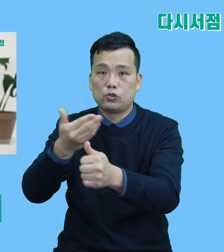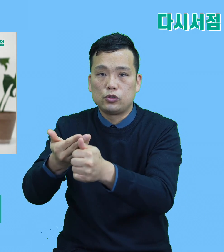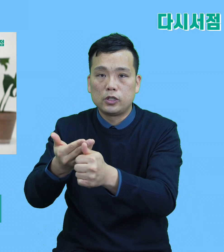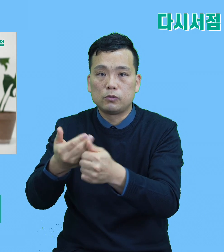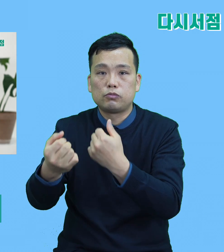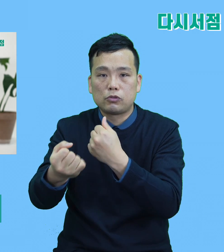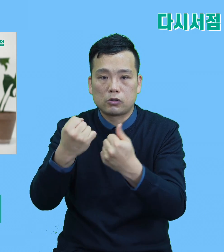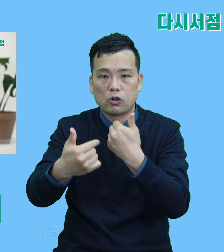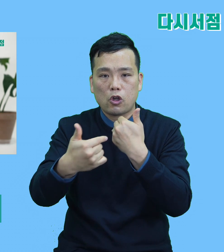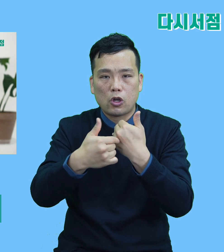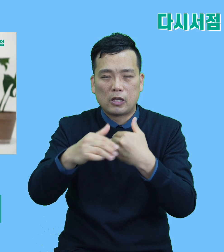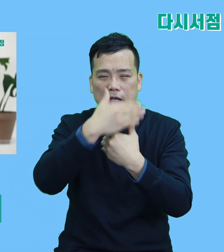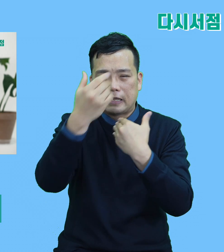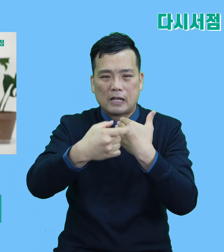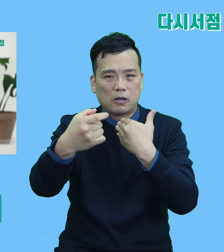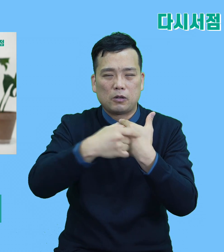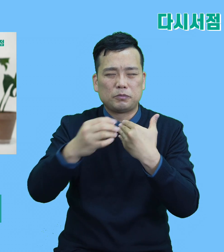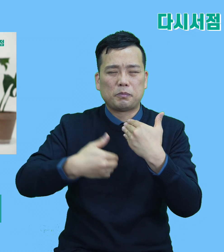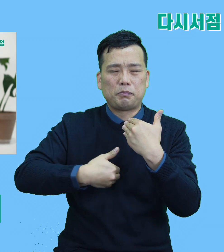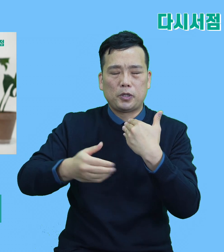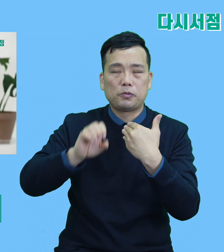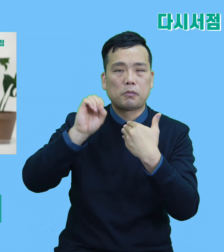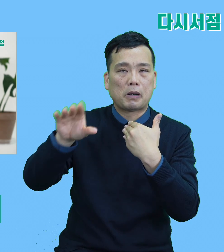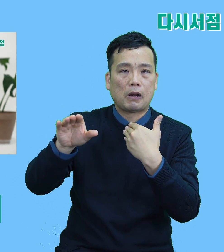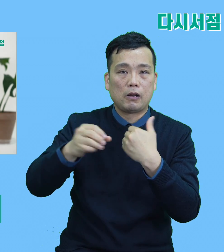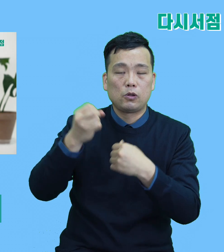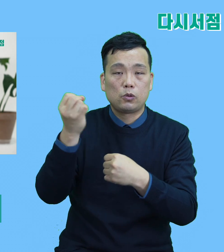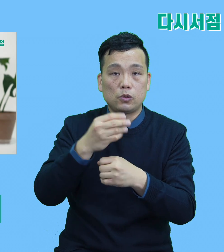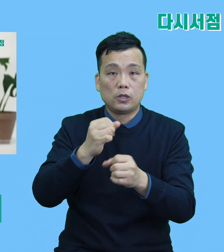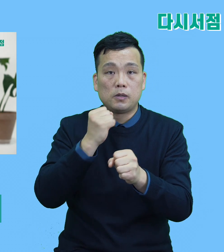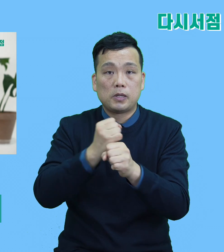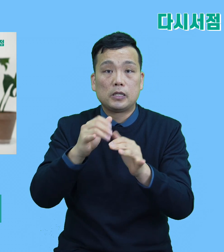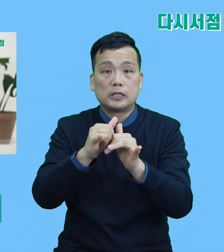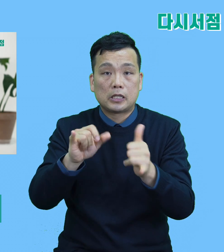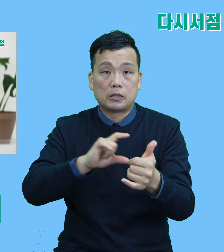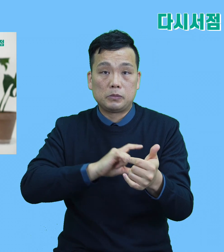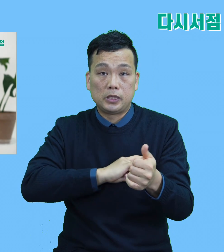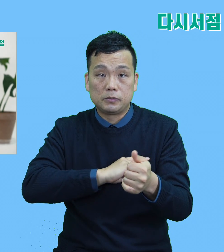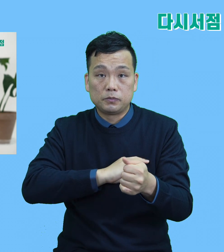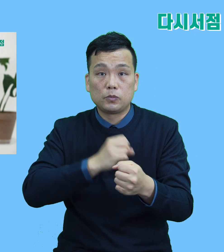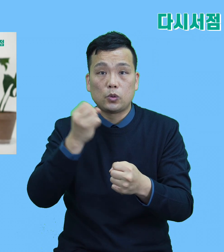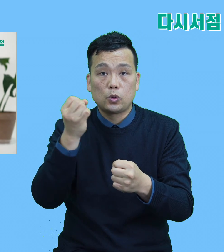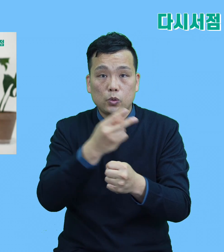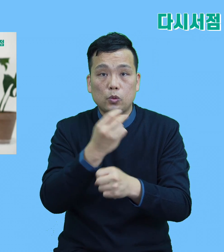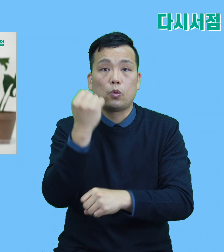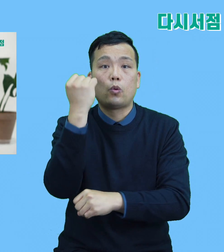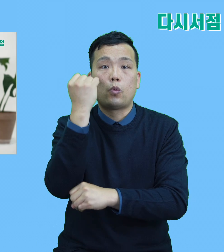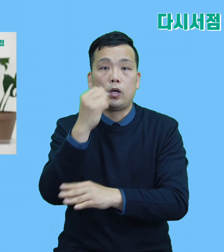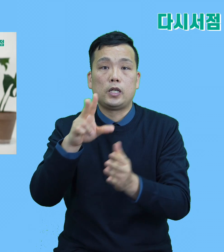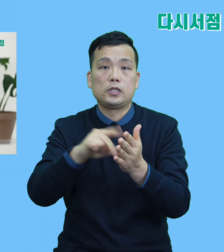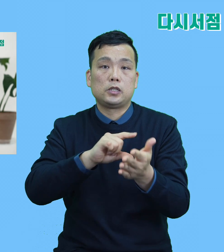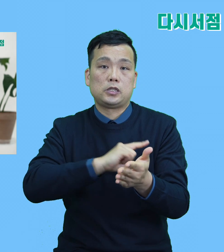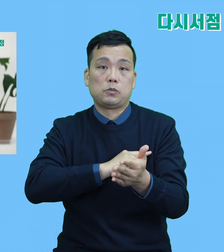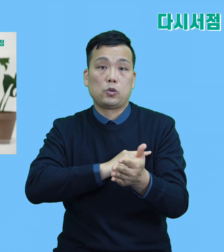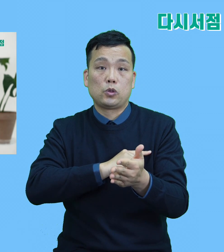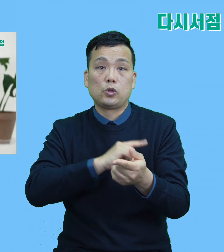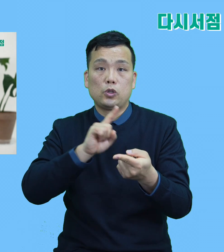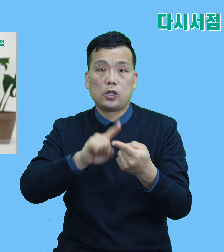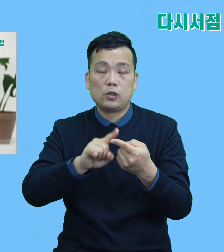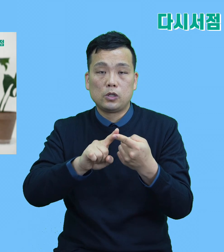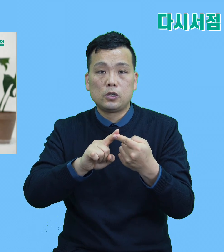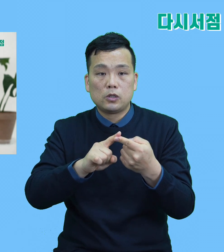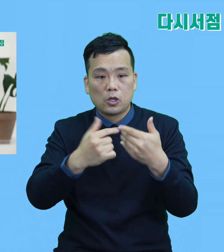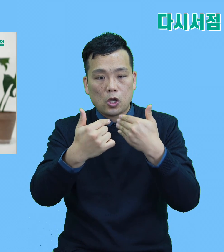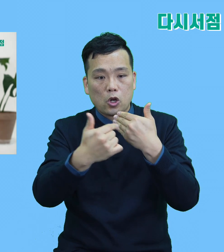저자명이나 이 뭐 원서 제목도 그냥 표지